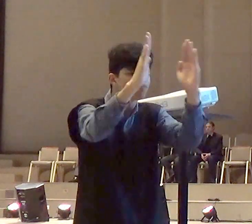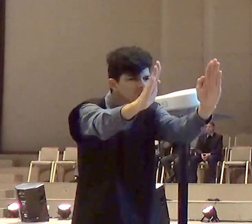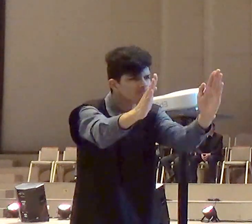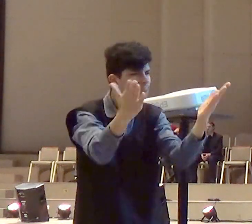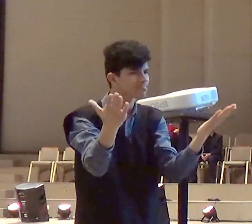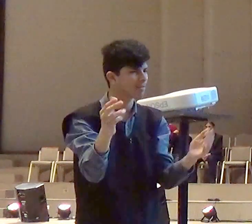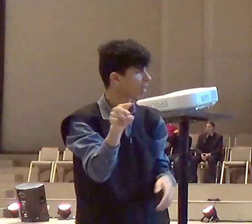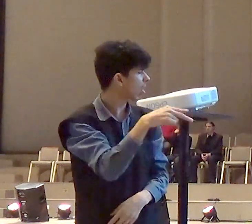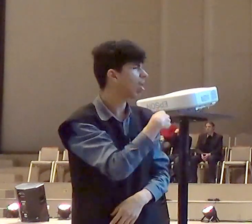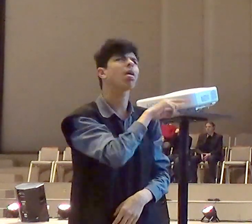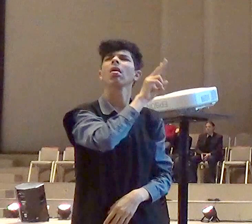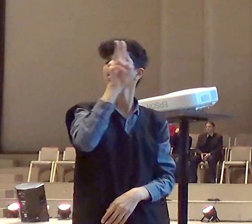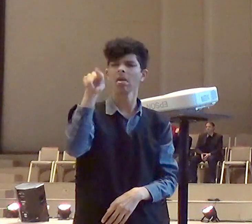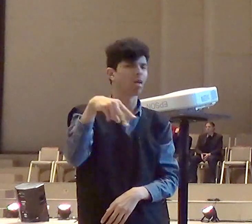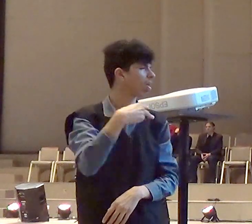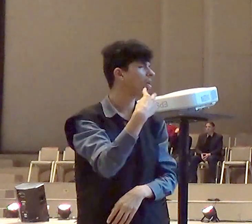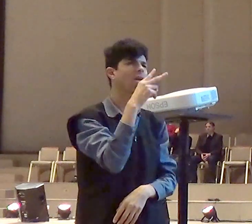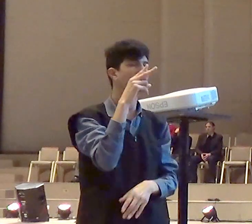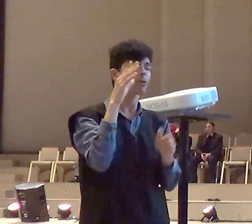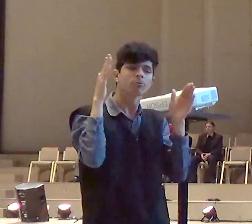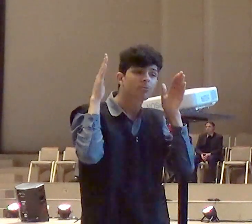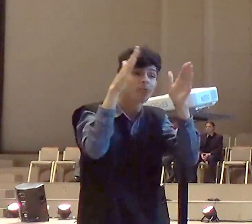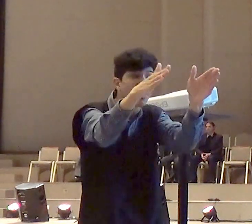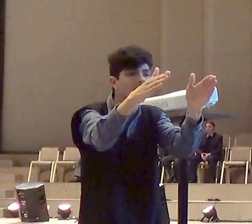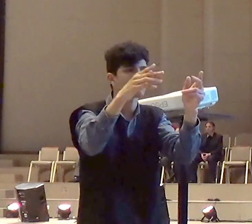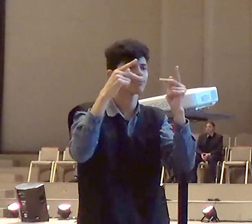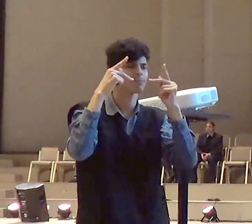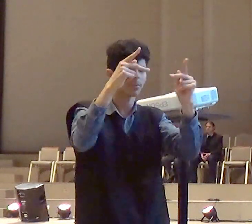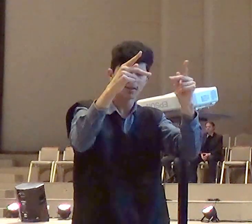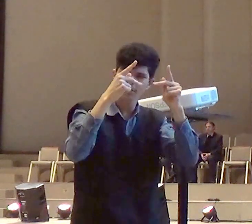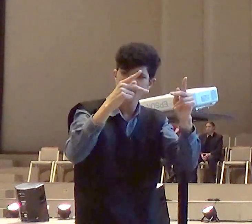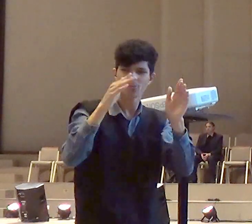e a gente não presta atenção no mais importante